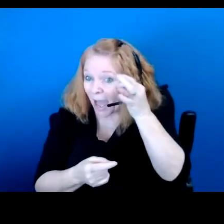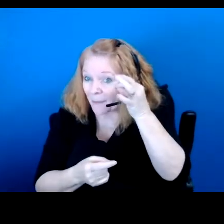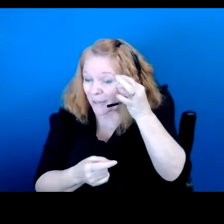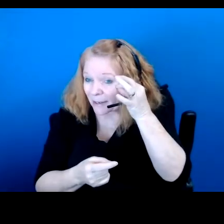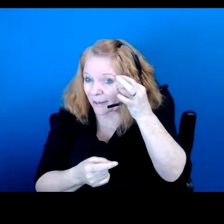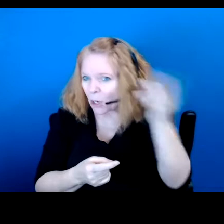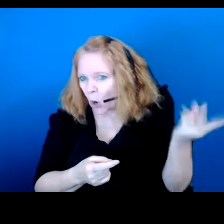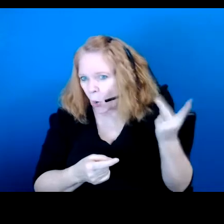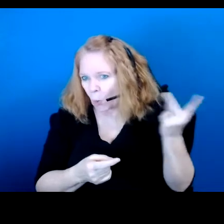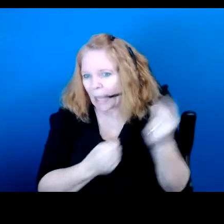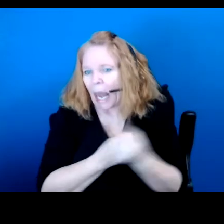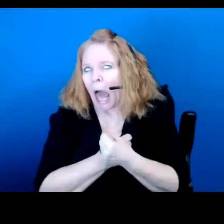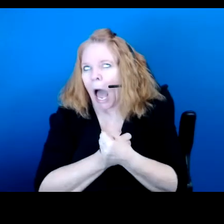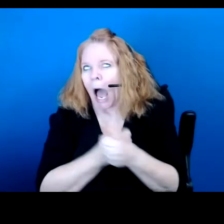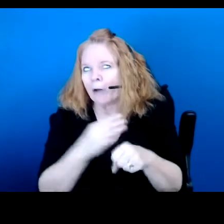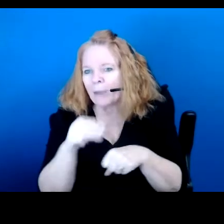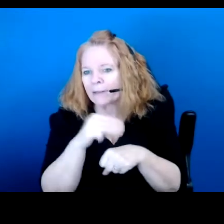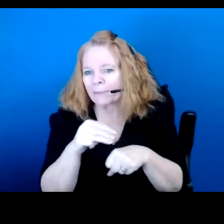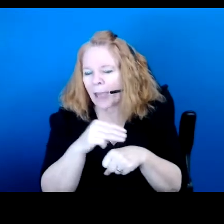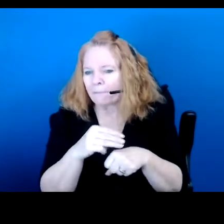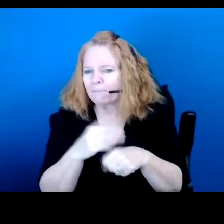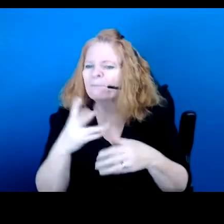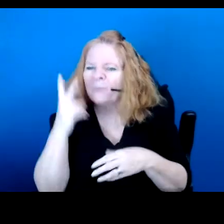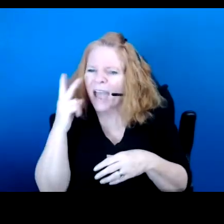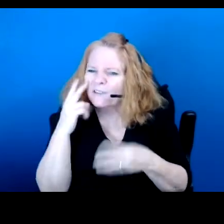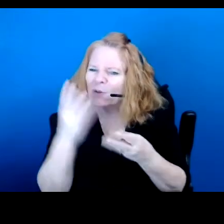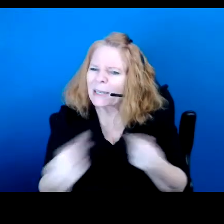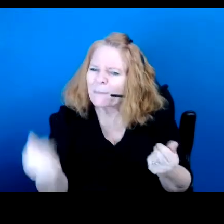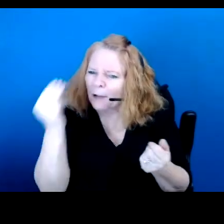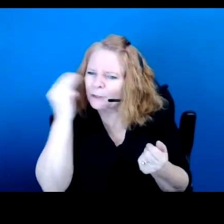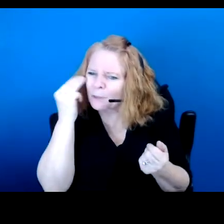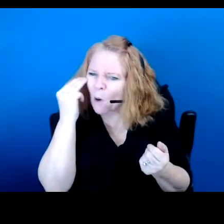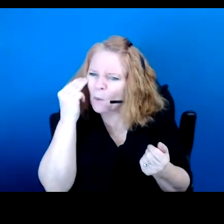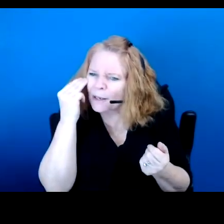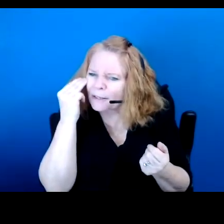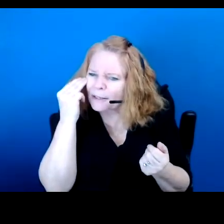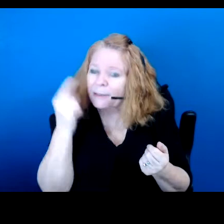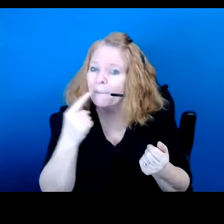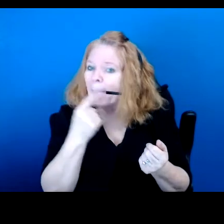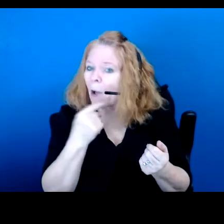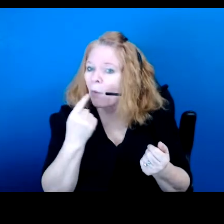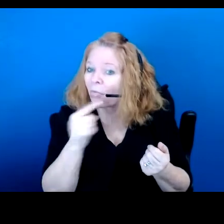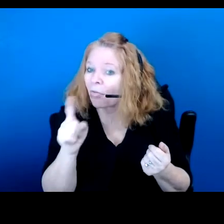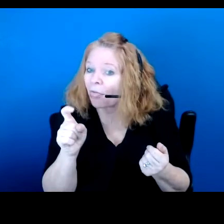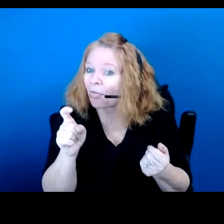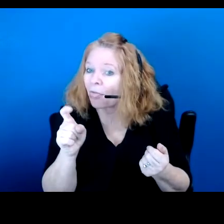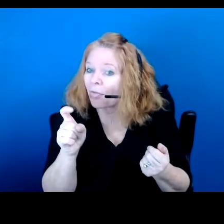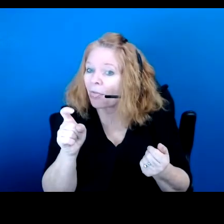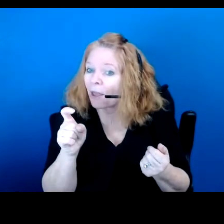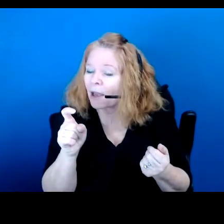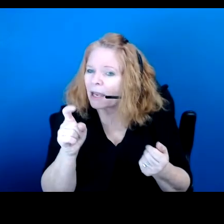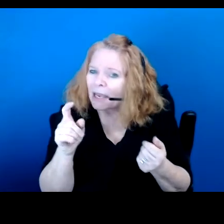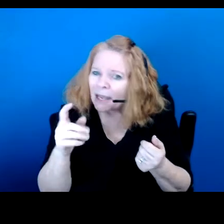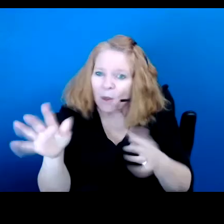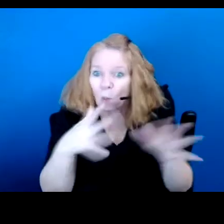esta es mi amiga fácil a xavi a mí nos encantan los mazapanes ahora has